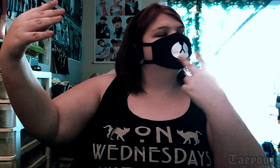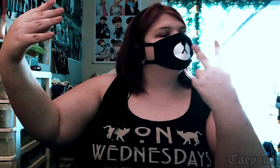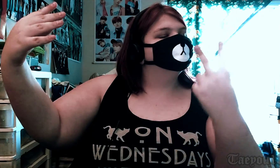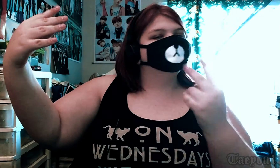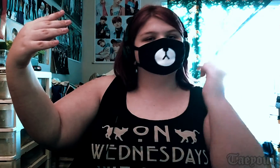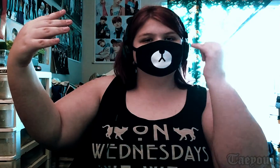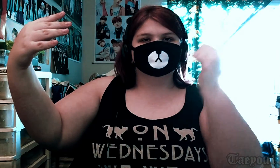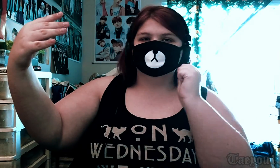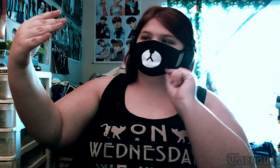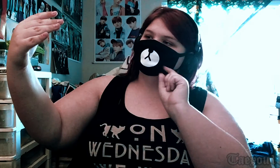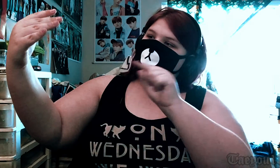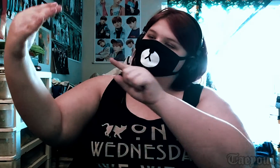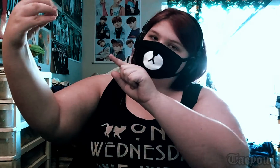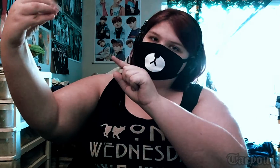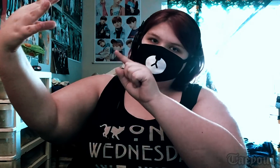내 목소리가